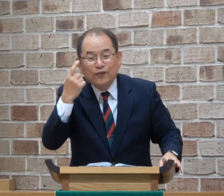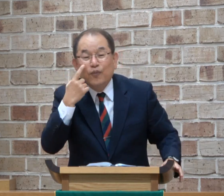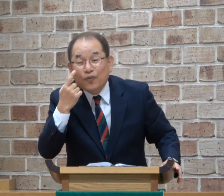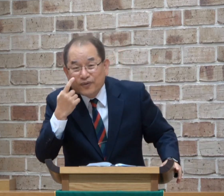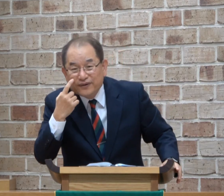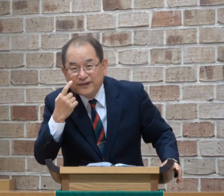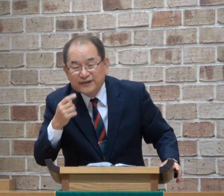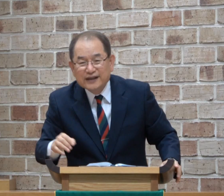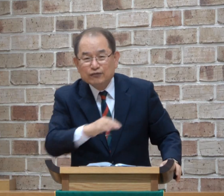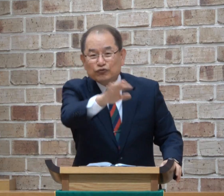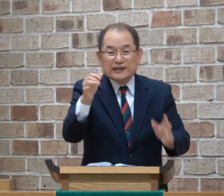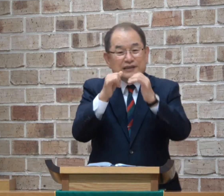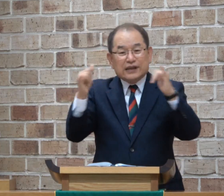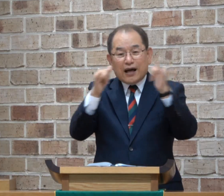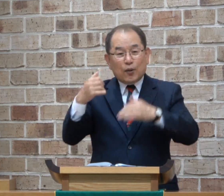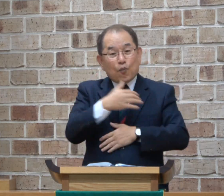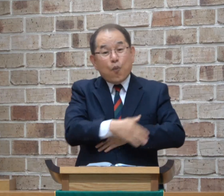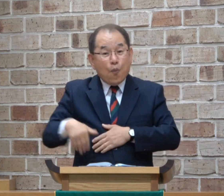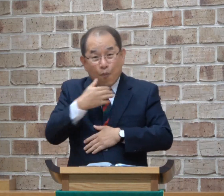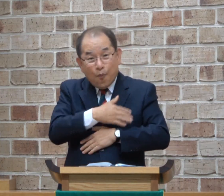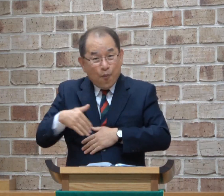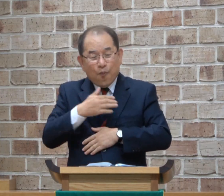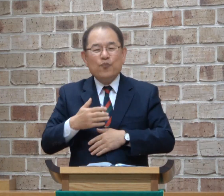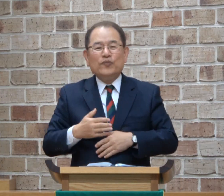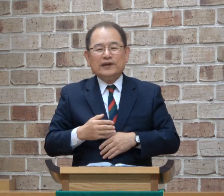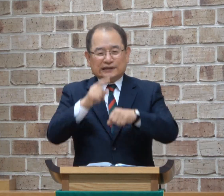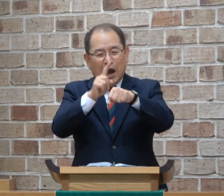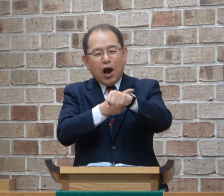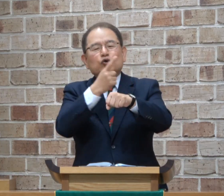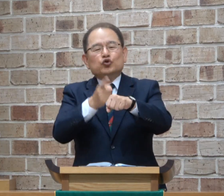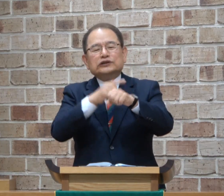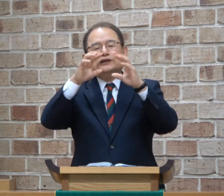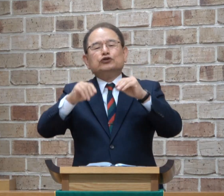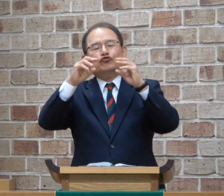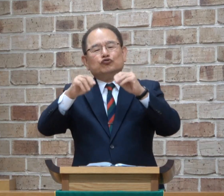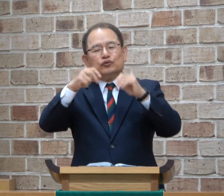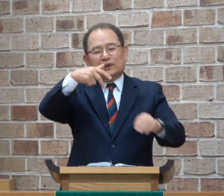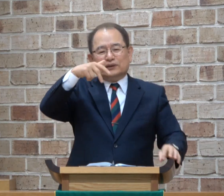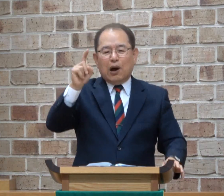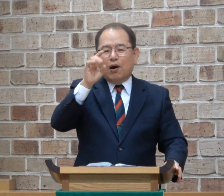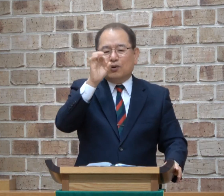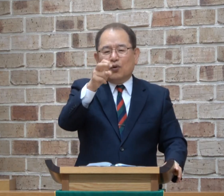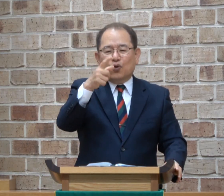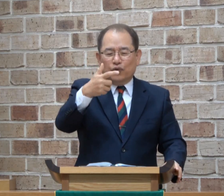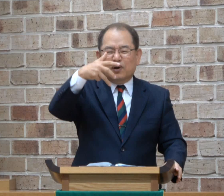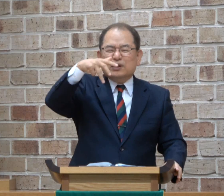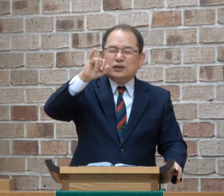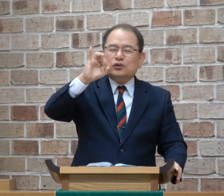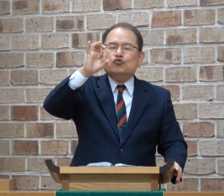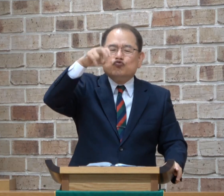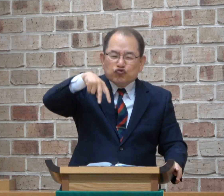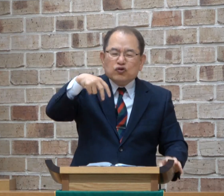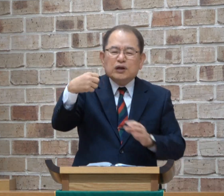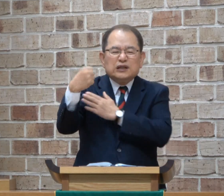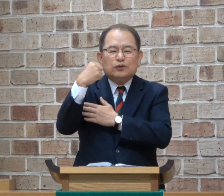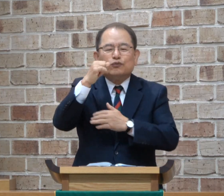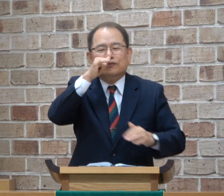인간의 몸은 자연 치유력이 있습니다. 하나님께서 만들어